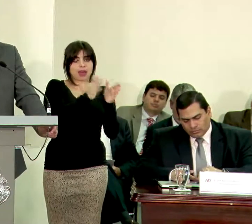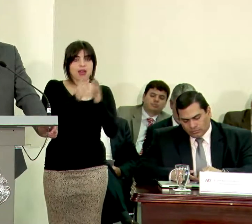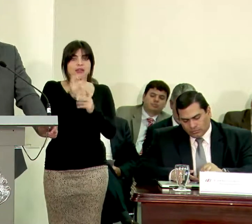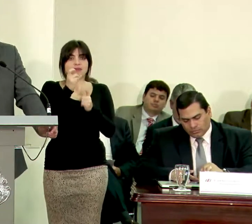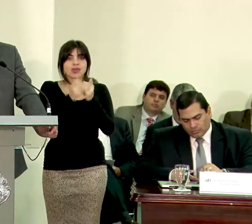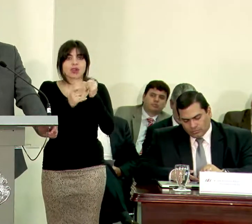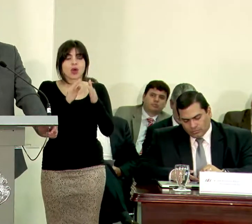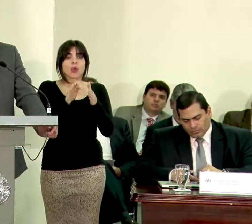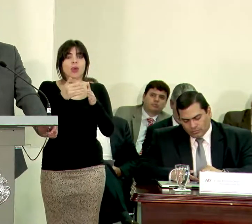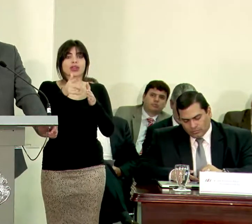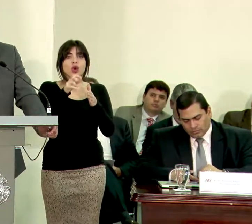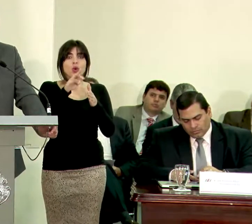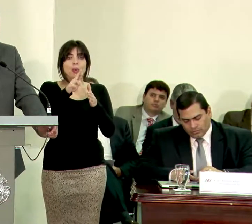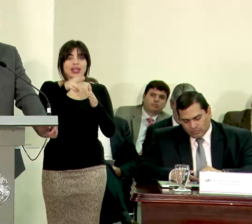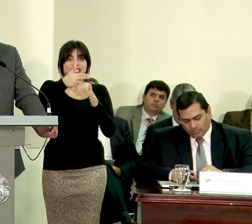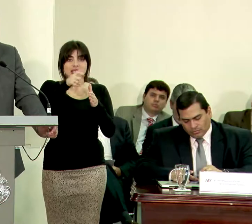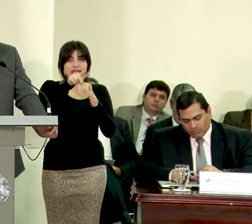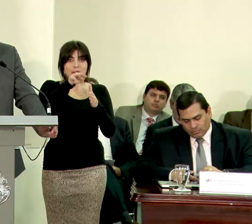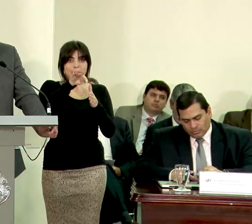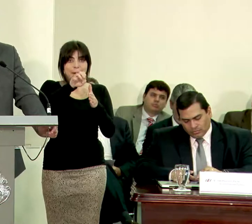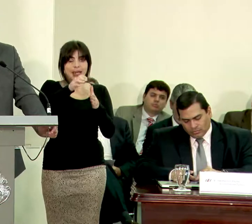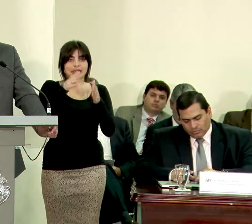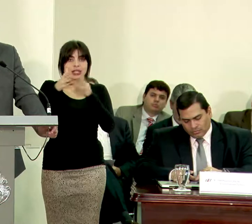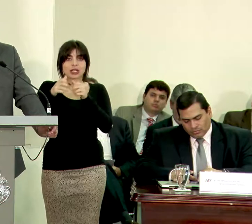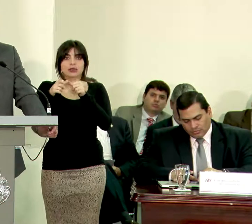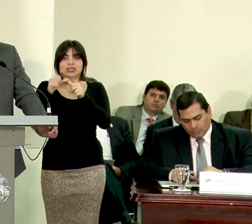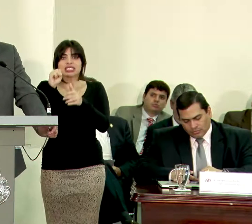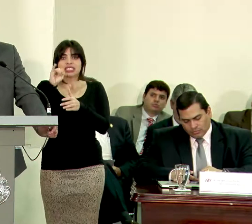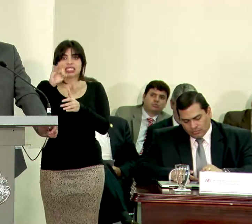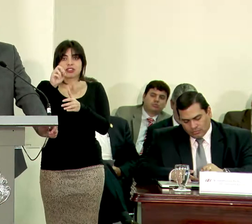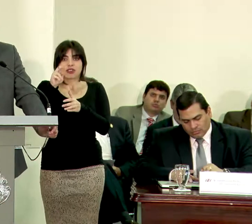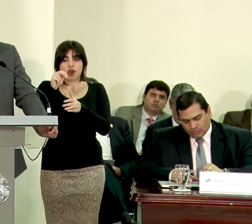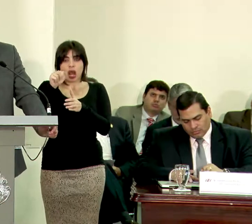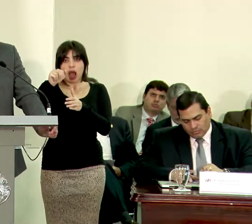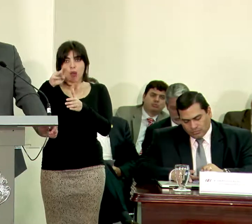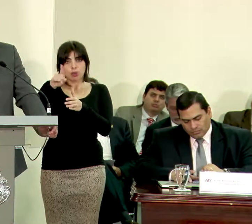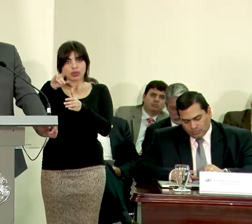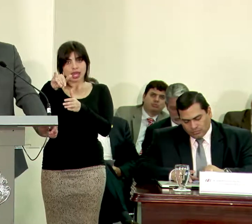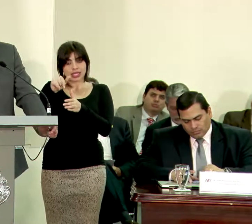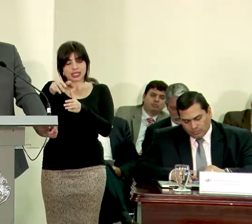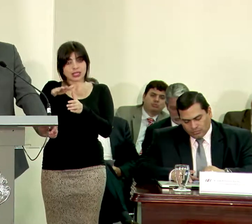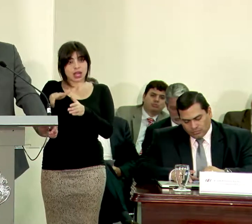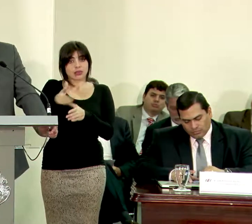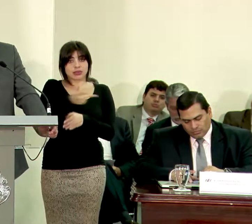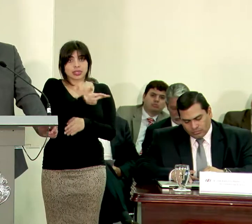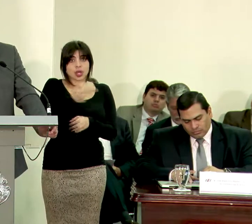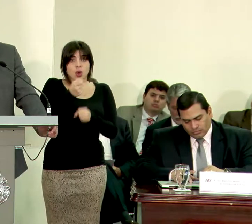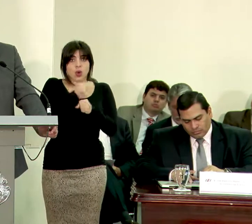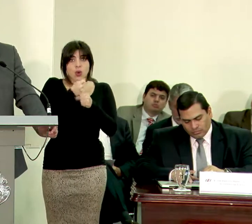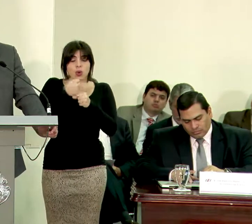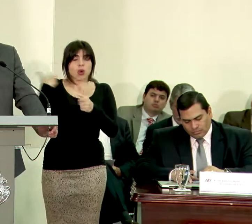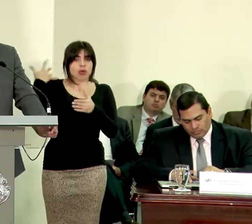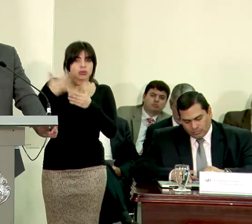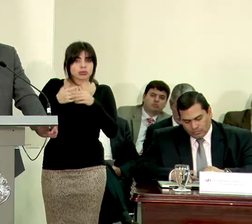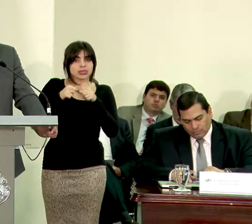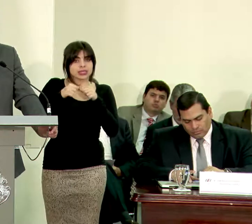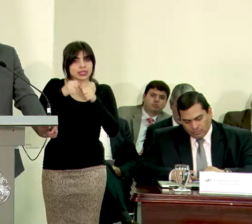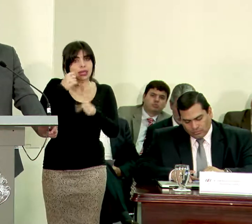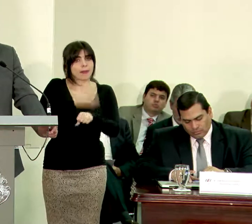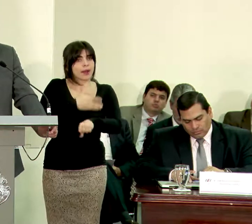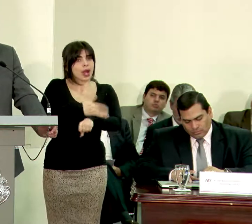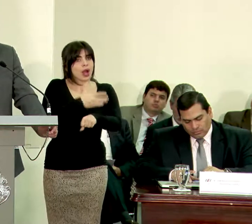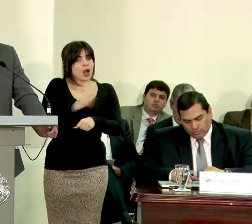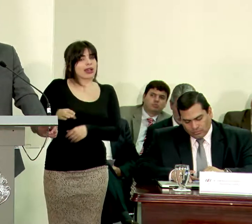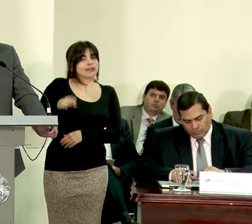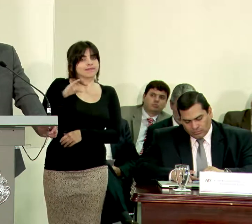finalización de Vuelta a Cooper Chilamate y la continuación de Sifón La Abundancia. Todas estas obras venían, se siguen, se mejoran y se